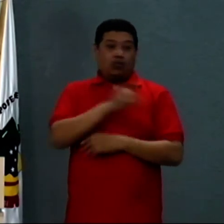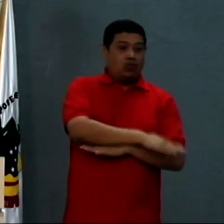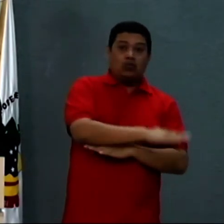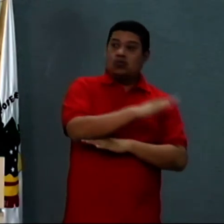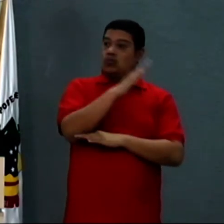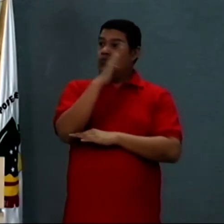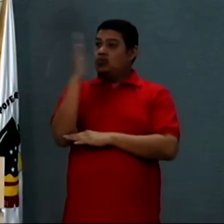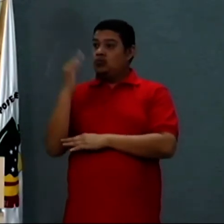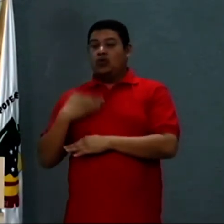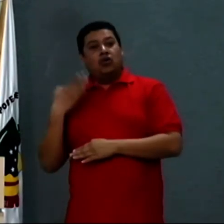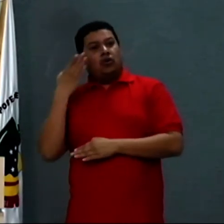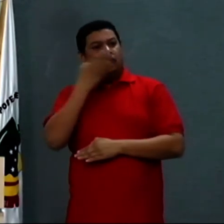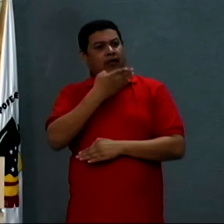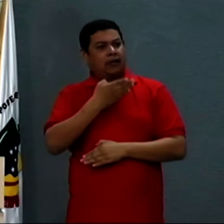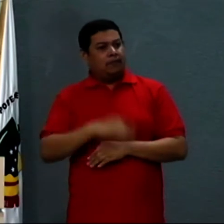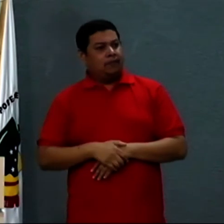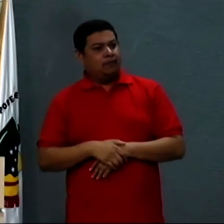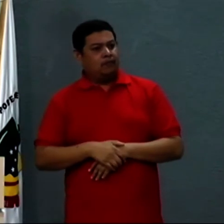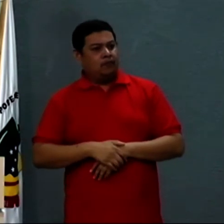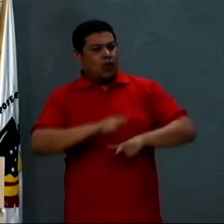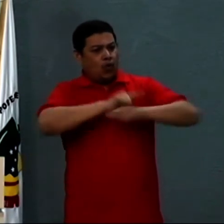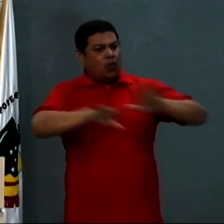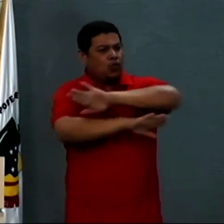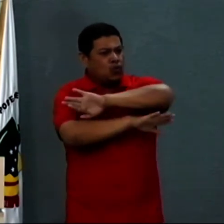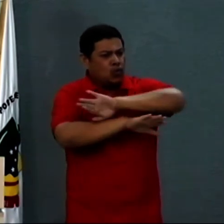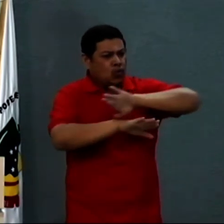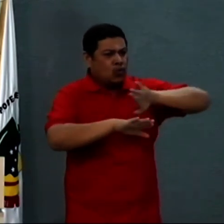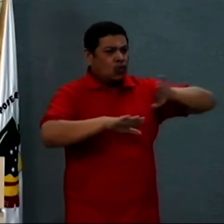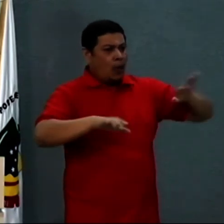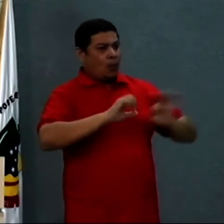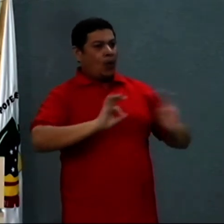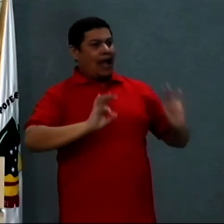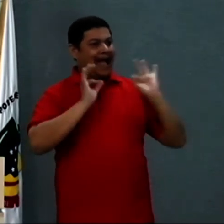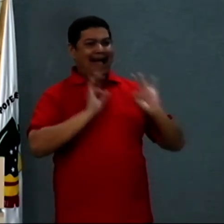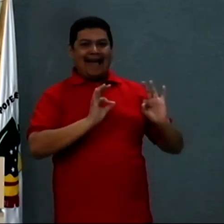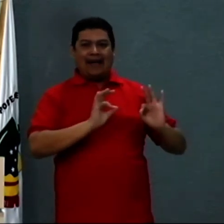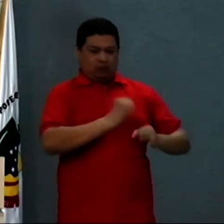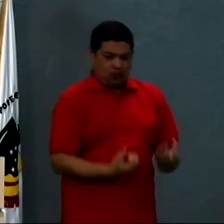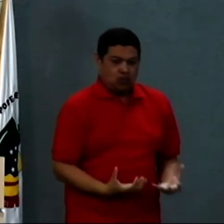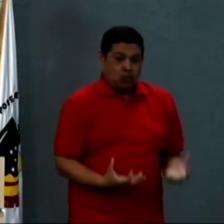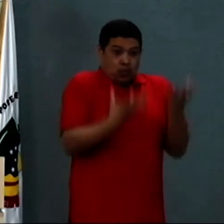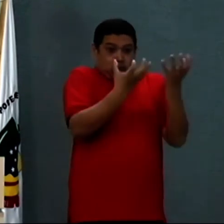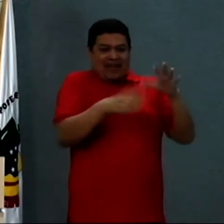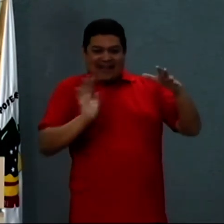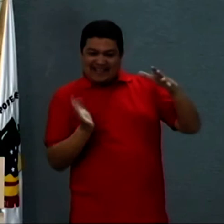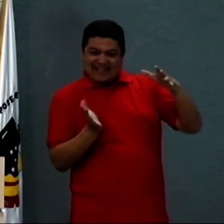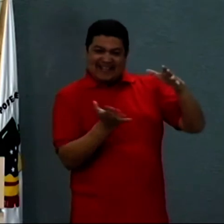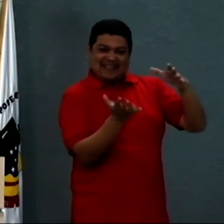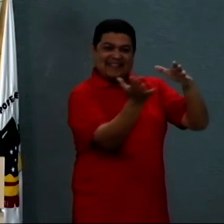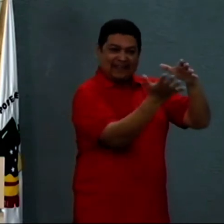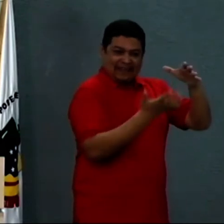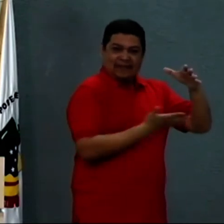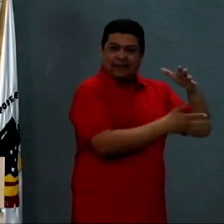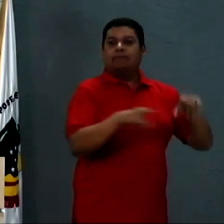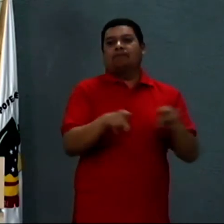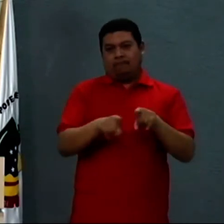chega a equipe lá, limpa tudo, tira todo aquele lixo, tira o mato, que o mato também não estava. Mato estava cobrindo as